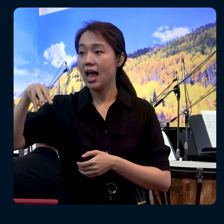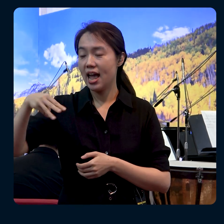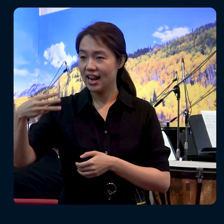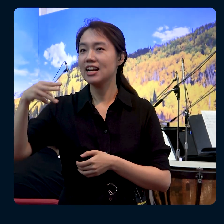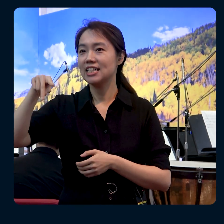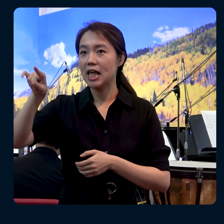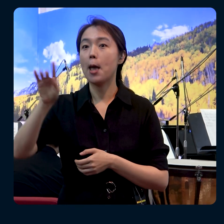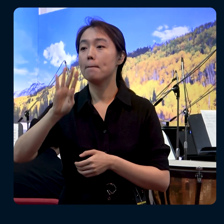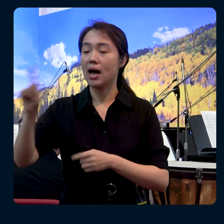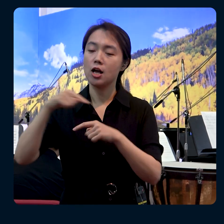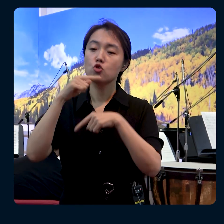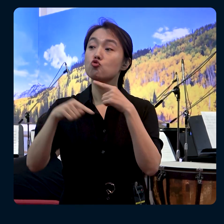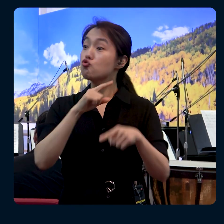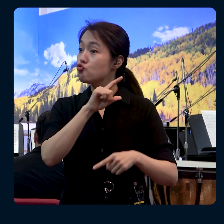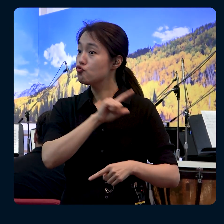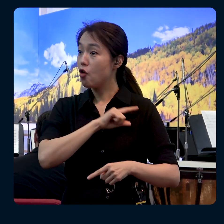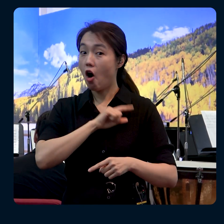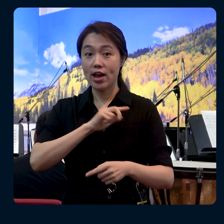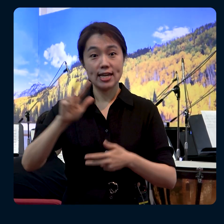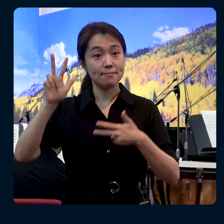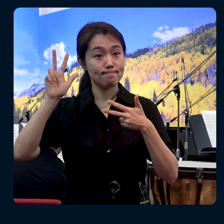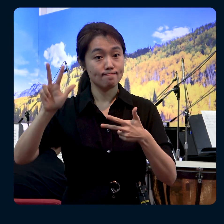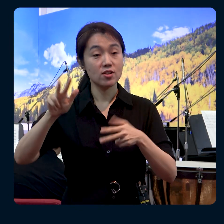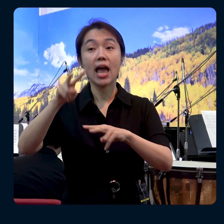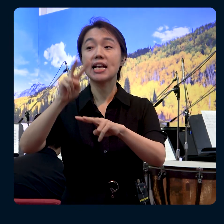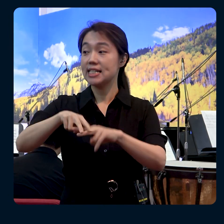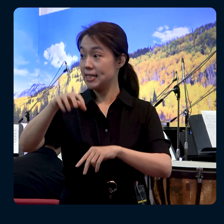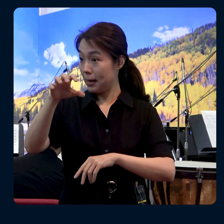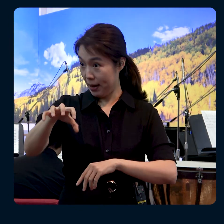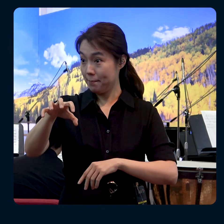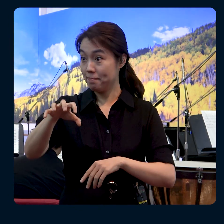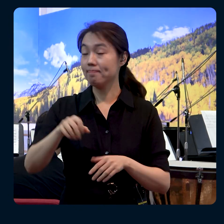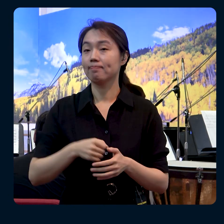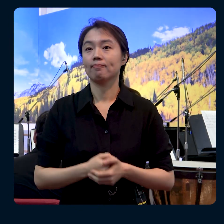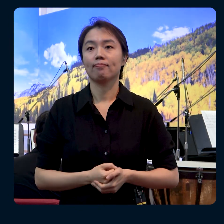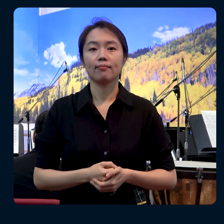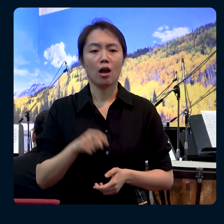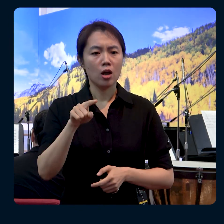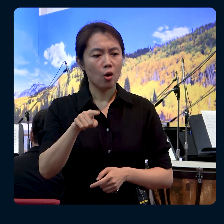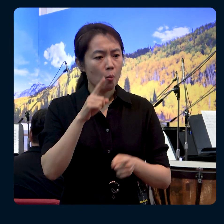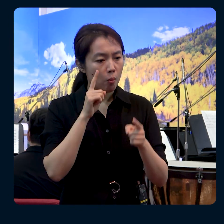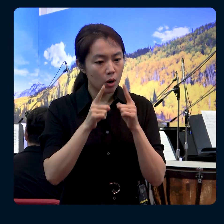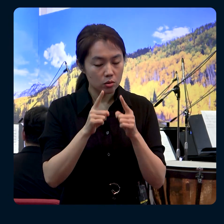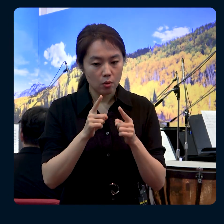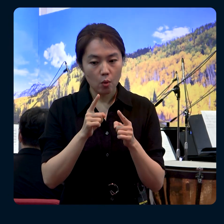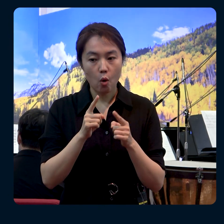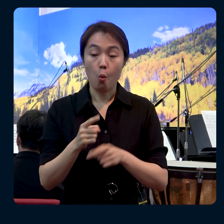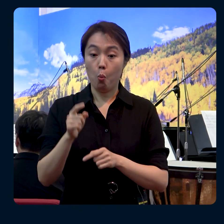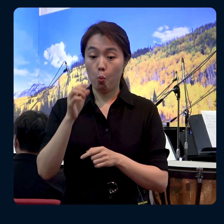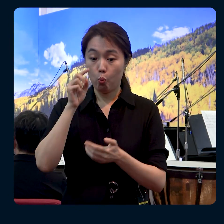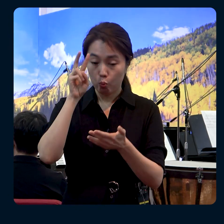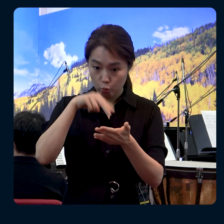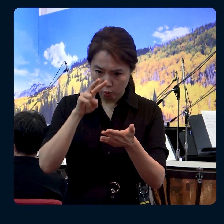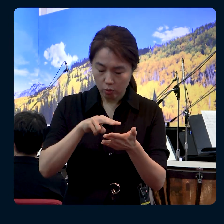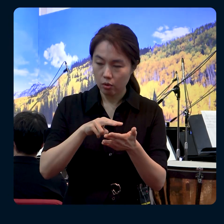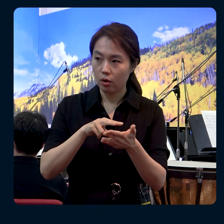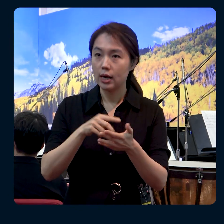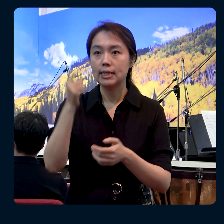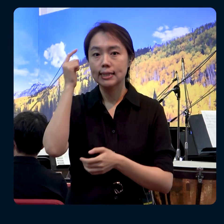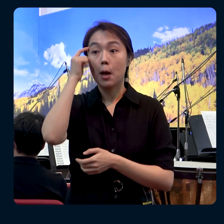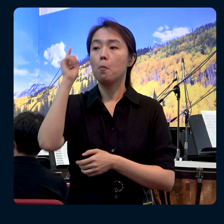있습니다. 이 말씀을 보자마자 가장 먼저 올라오는 생각은 또 옮겼어? 라는